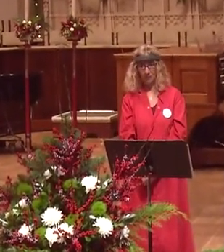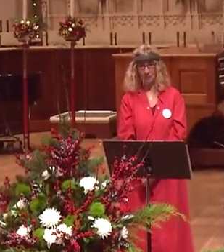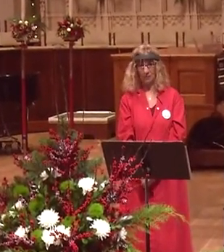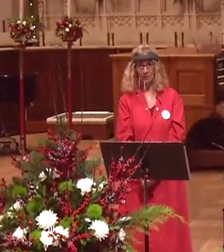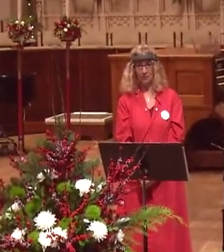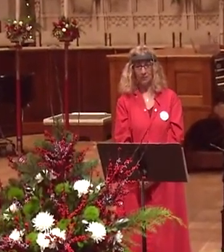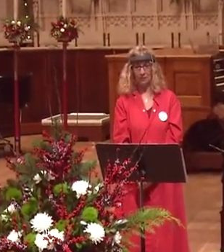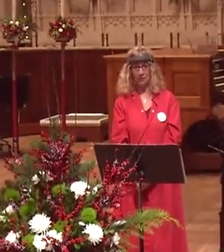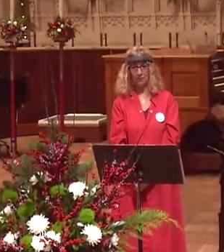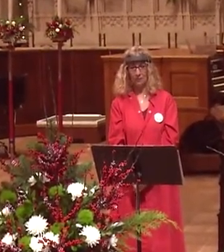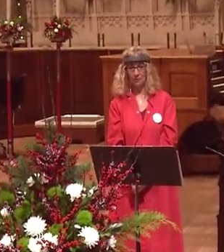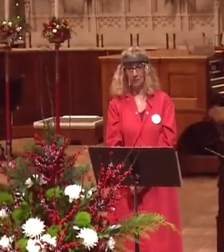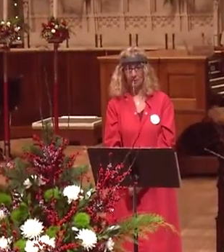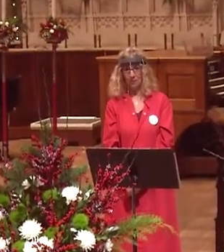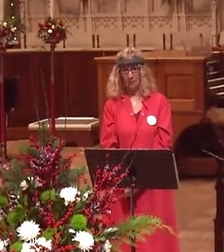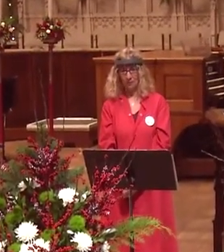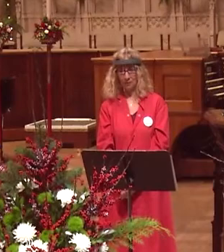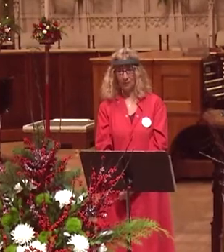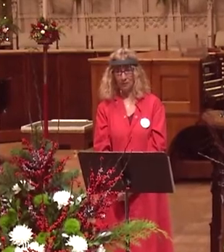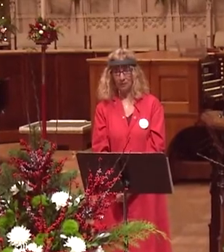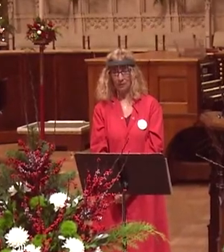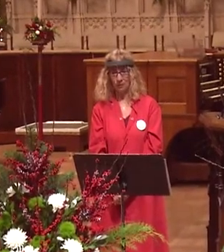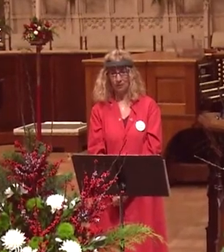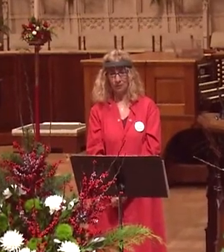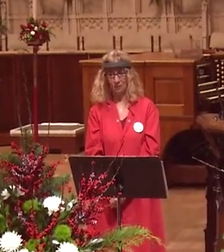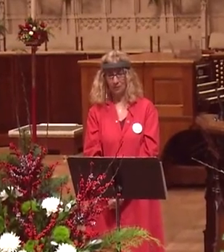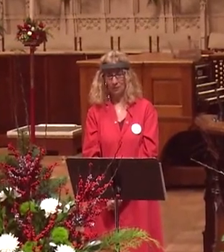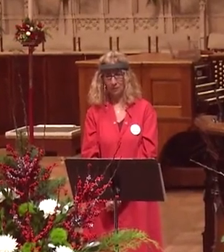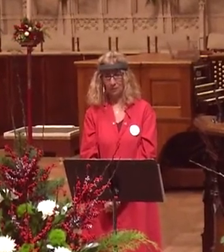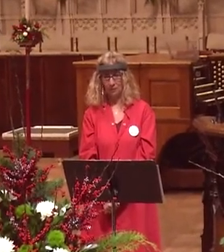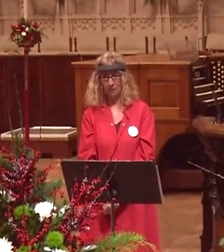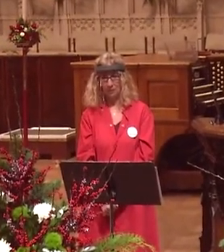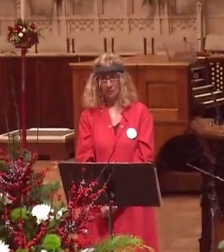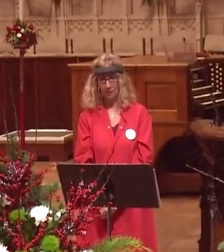nuestro encuentro, que viene a encontrarnos.